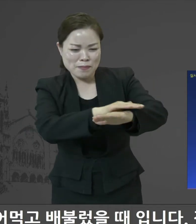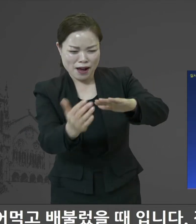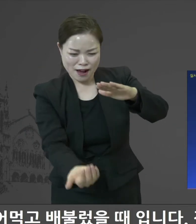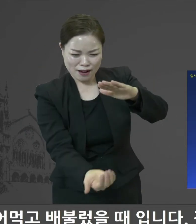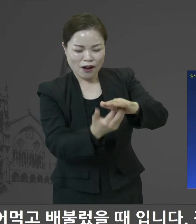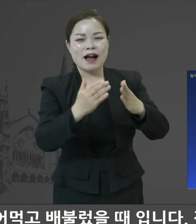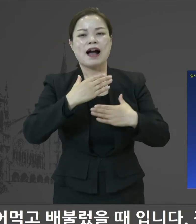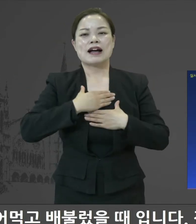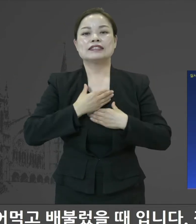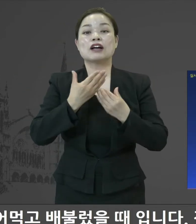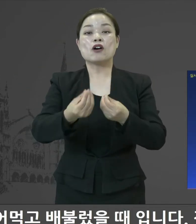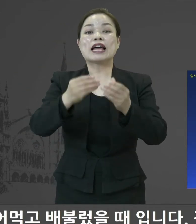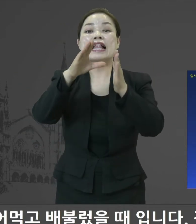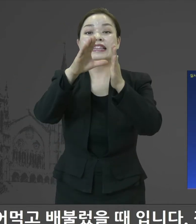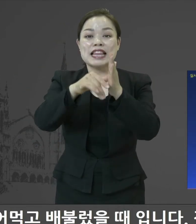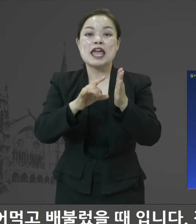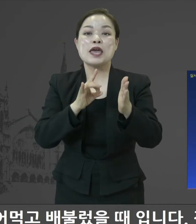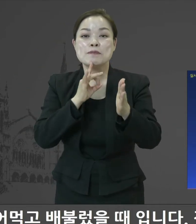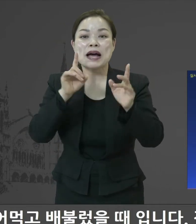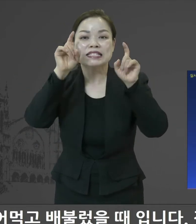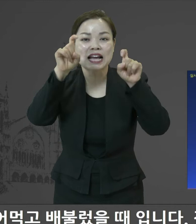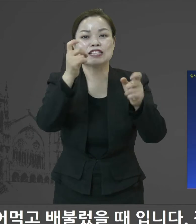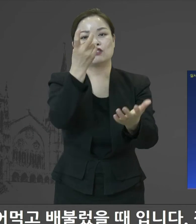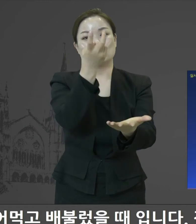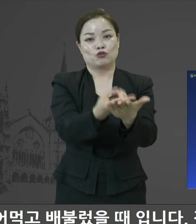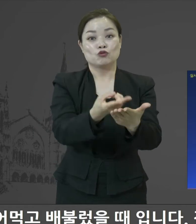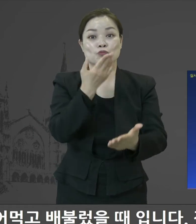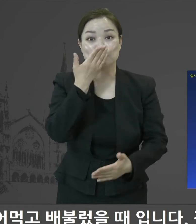안전할 때만 양은 풀밭에 눕는다고 합니다.